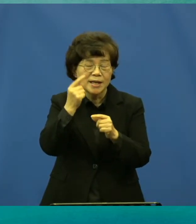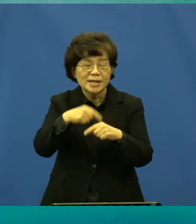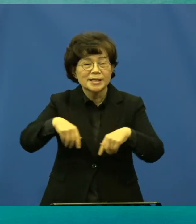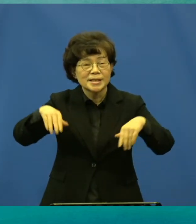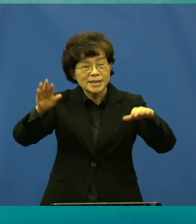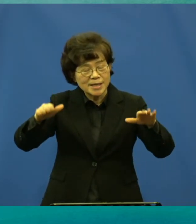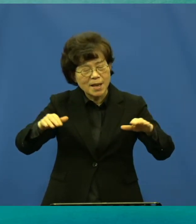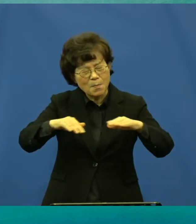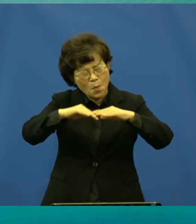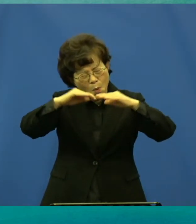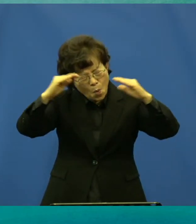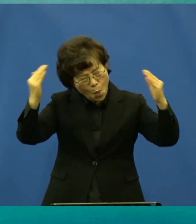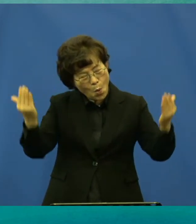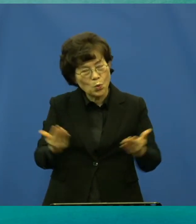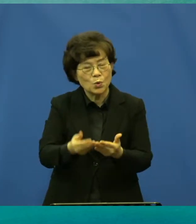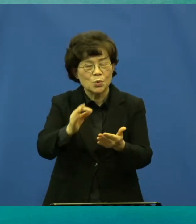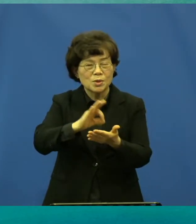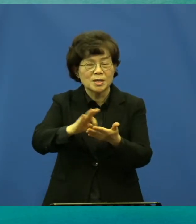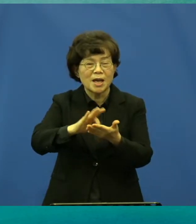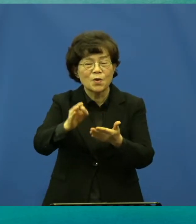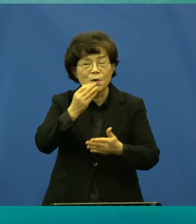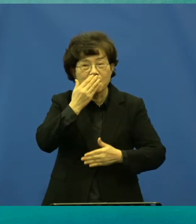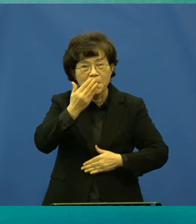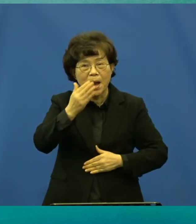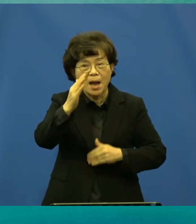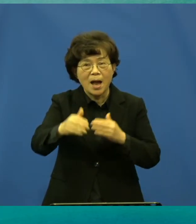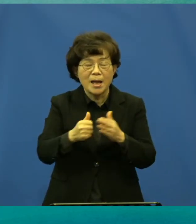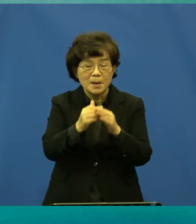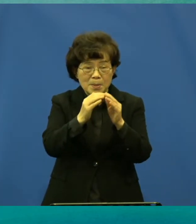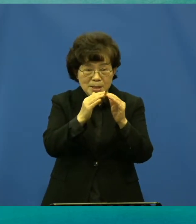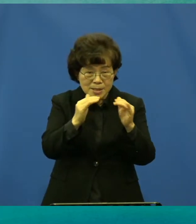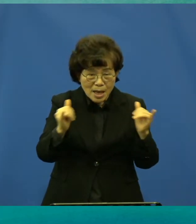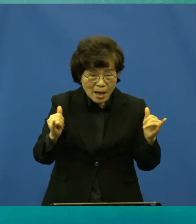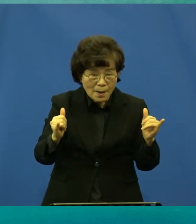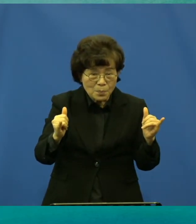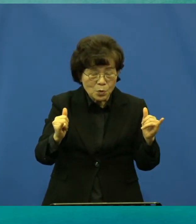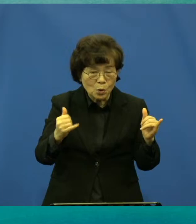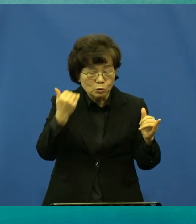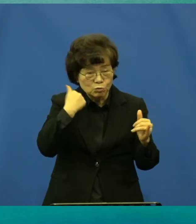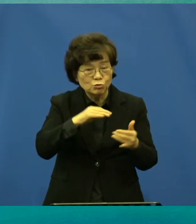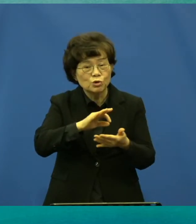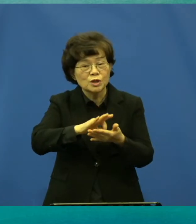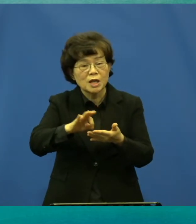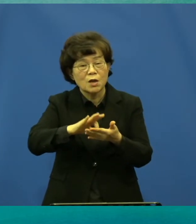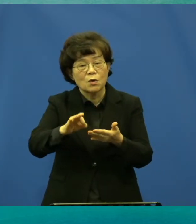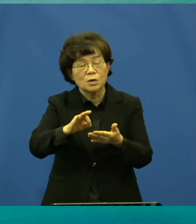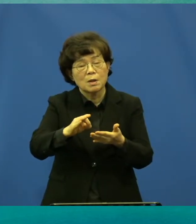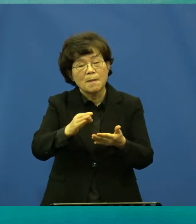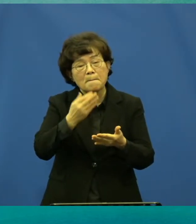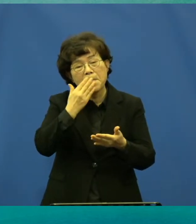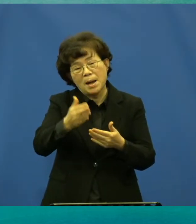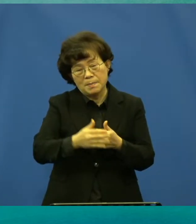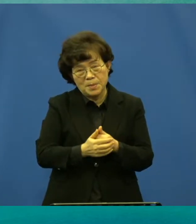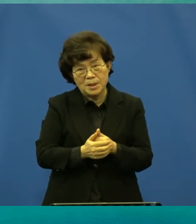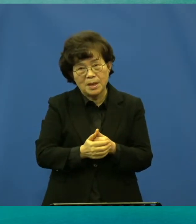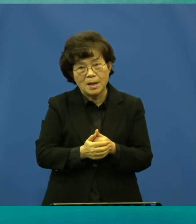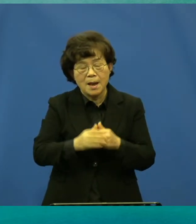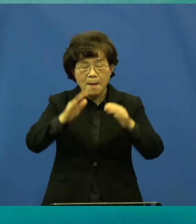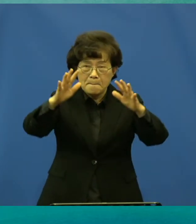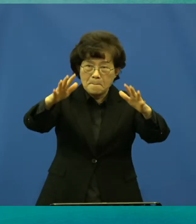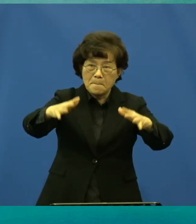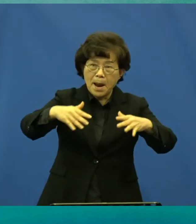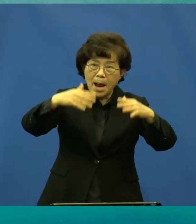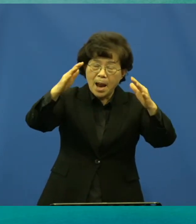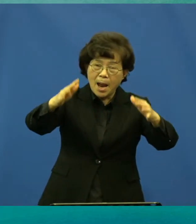다 가능해요. 하나님은 사람도 막 누구를 사용하실 수도 있어요. 그리고 바람을 불기도 할